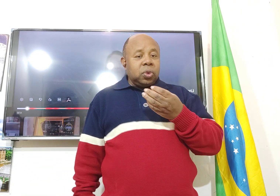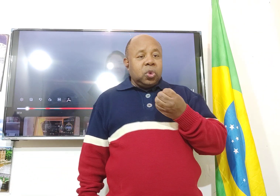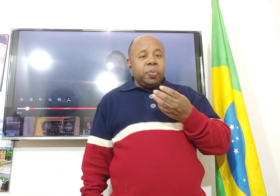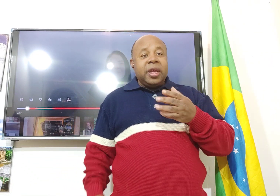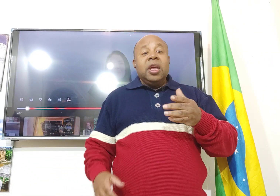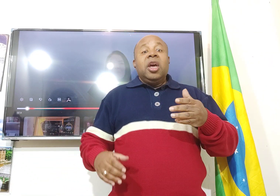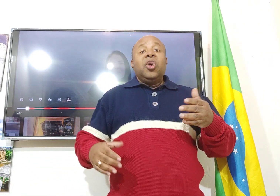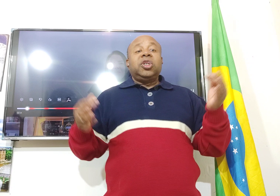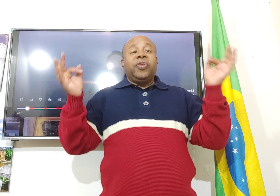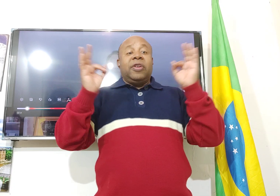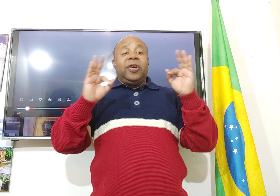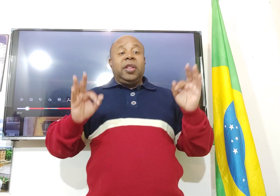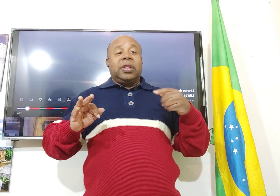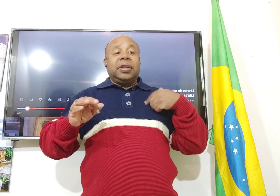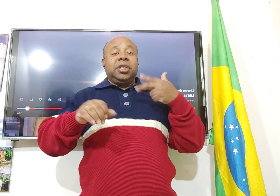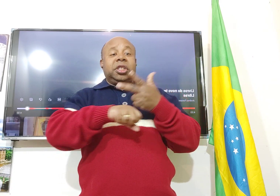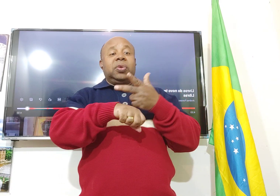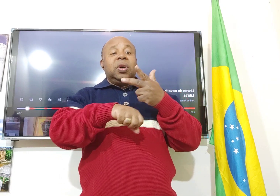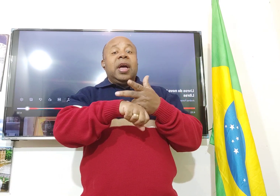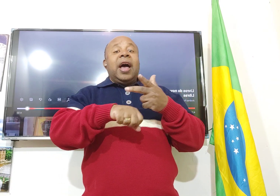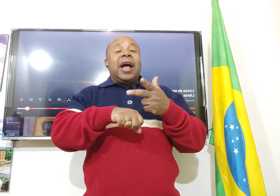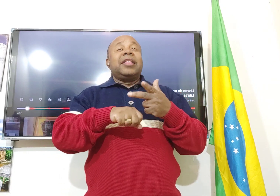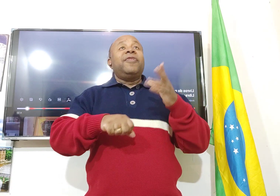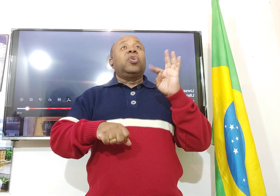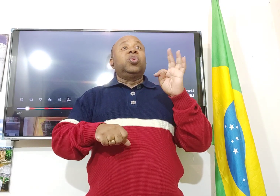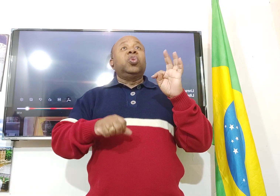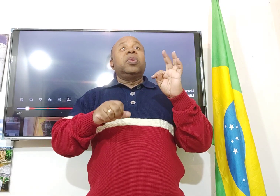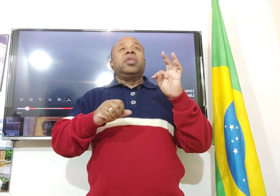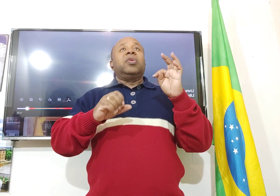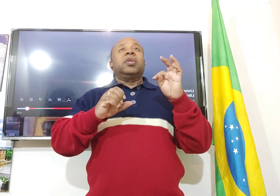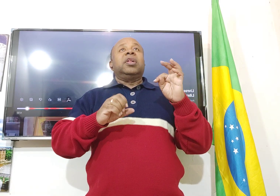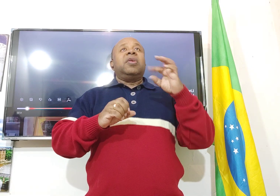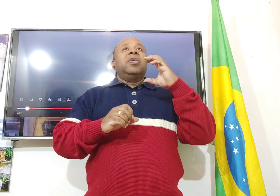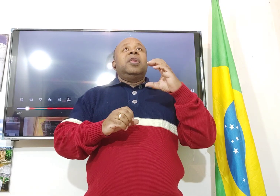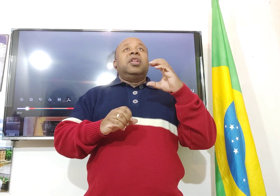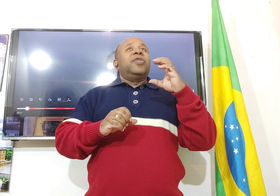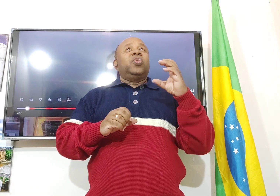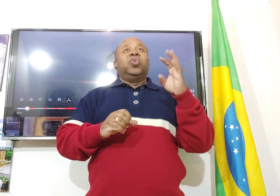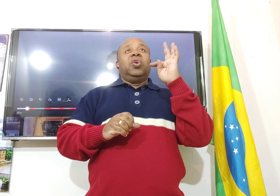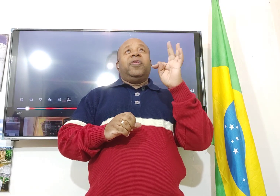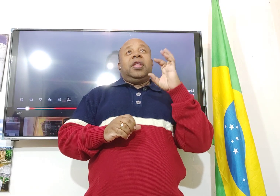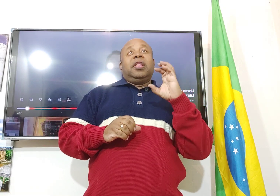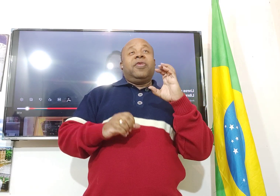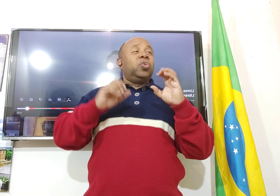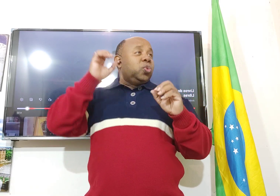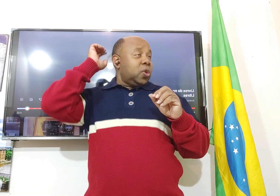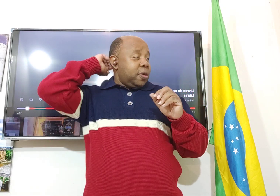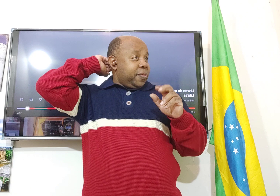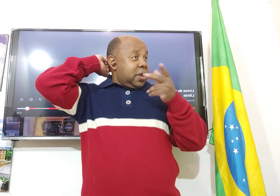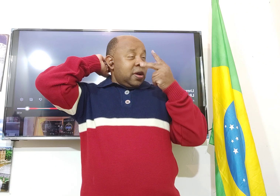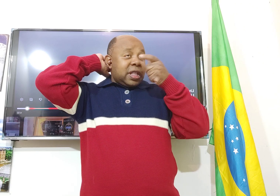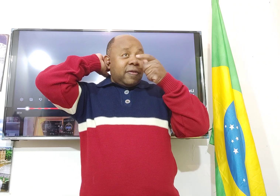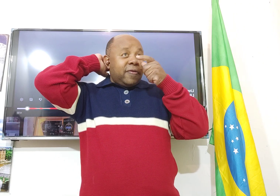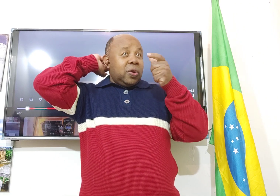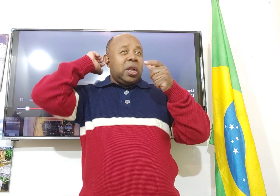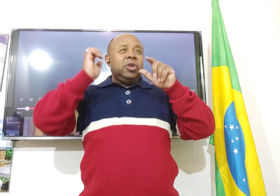Tudo bem? E hoje eu fiquei feliz que eu estava assistindo a TV Cultura, eu não sei qual que é o sinal. TV Cultura, eu falei, TV Cultura. Eu estava vendo lá, tinha uma